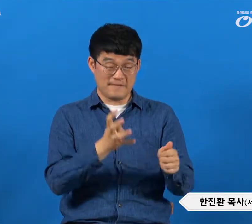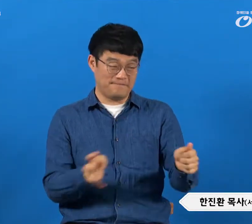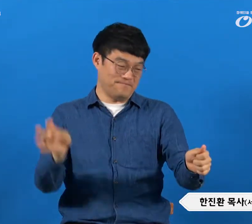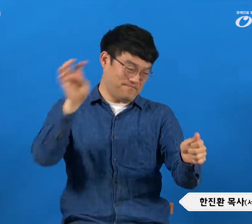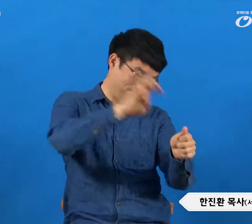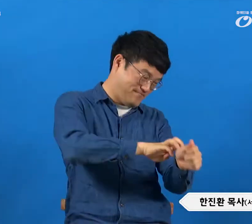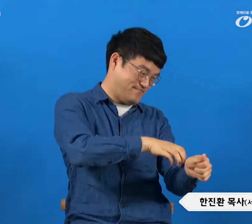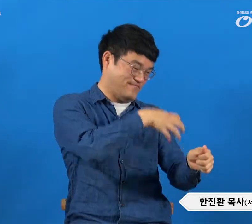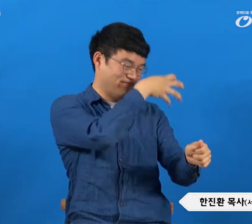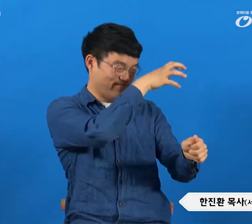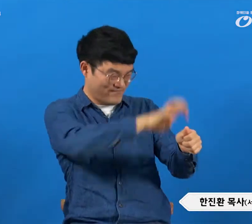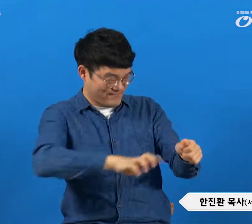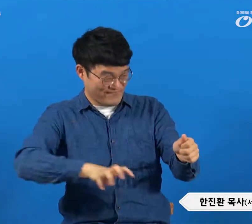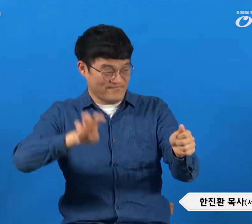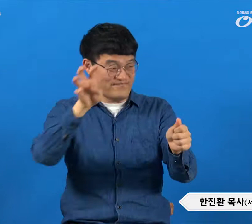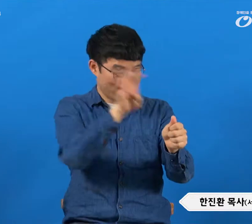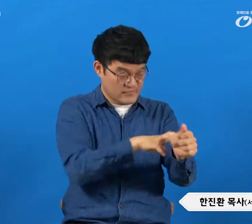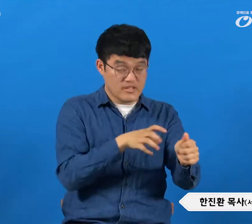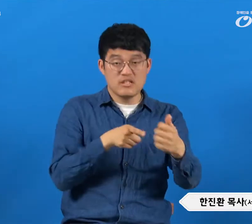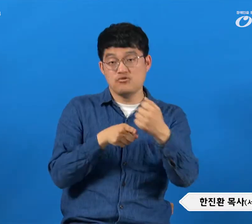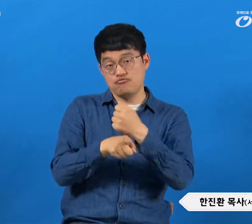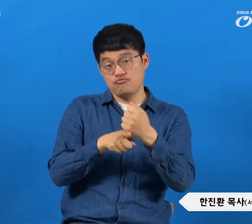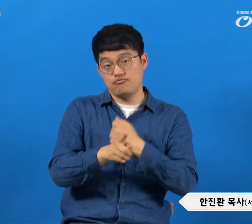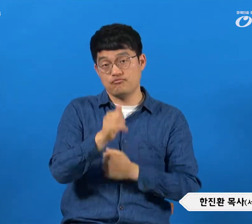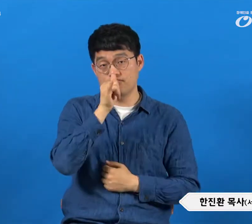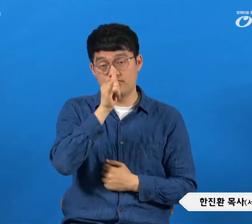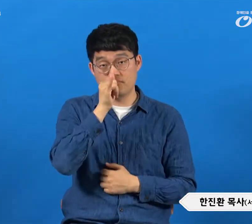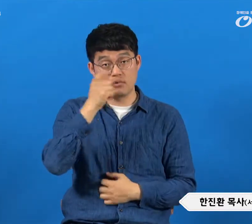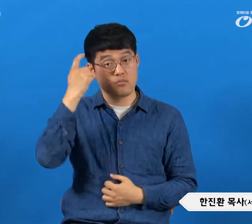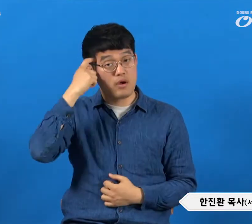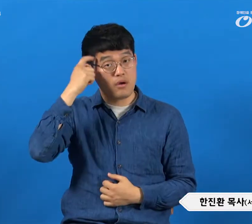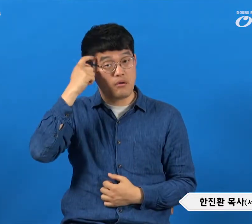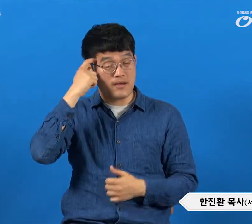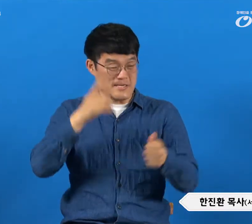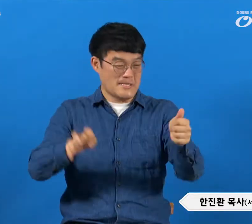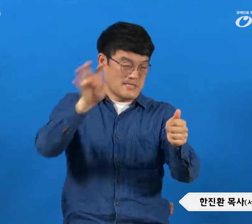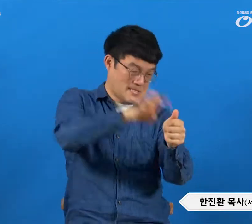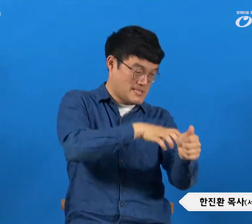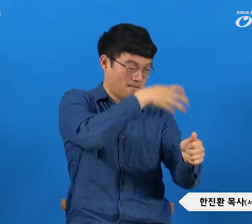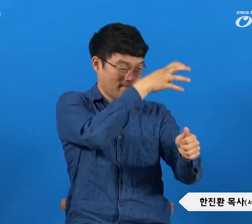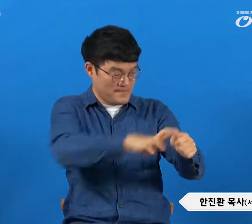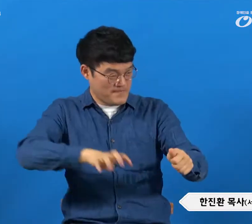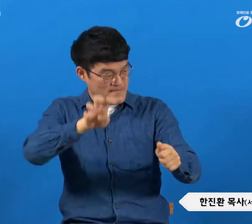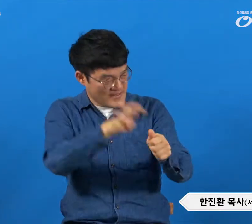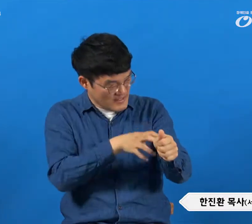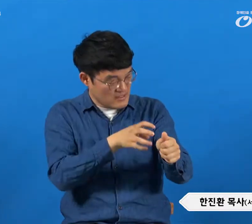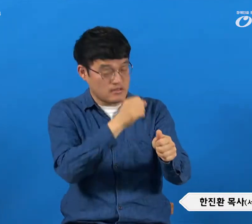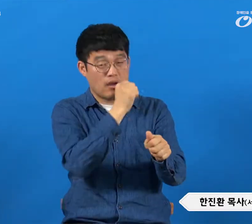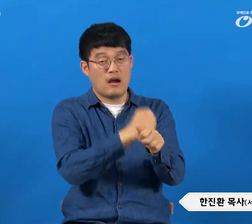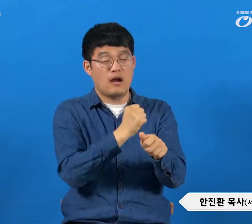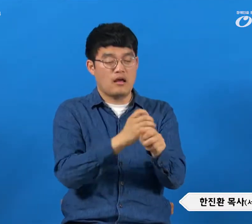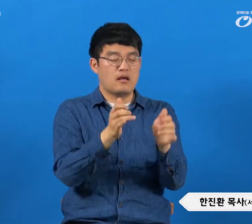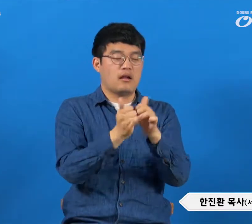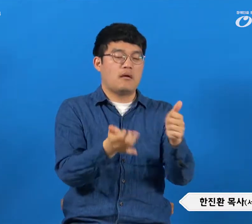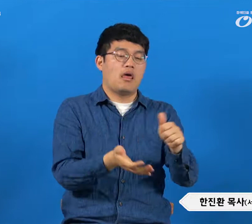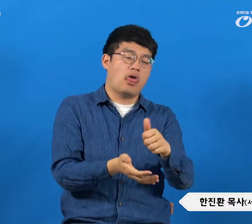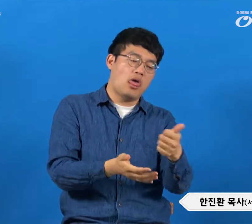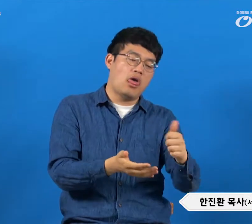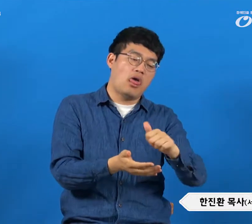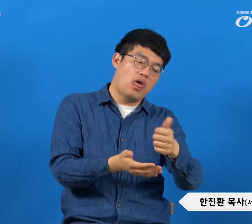그런데 그 채찍질을 하는 이유가 있습니다. 그렇게 채찍질을 해서 사람을